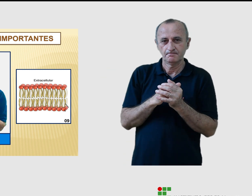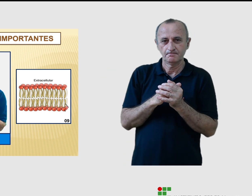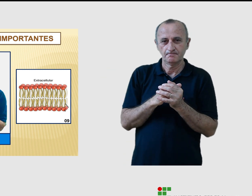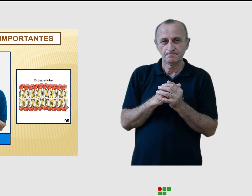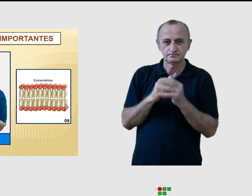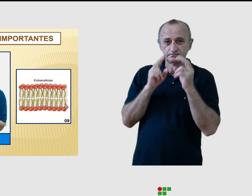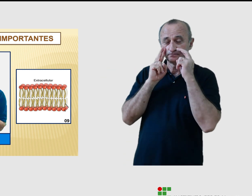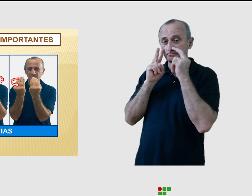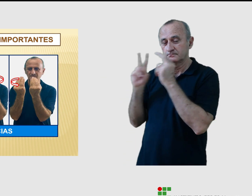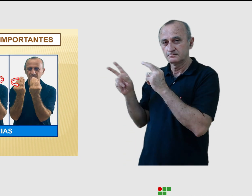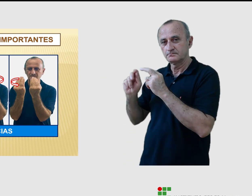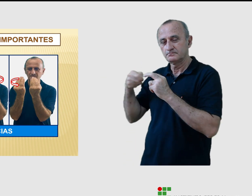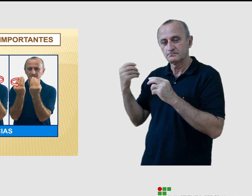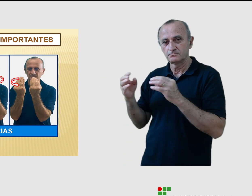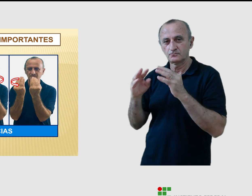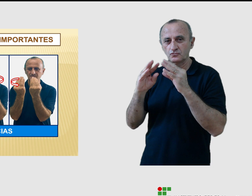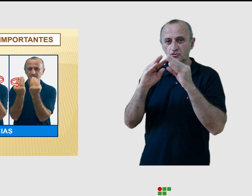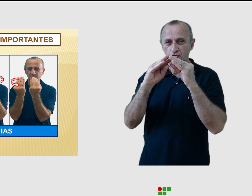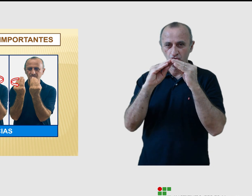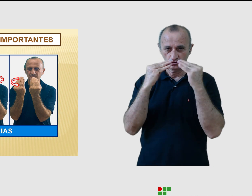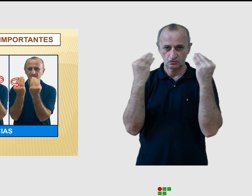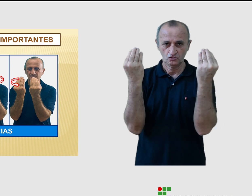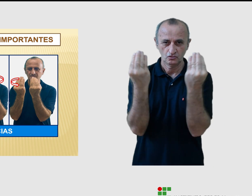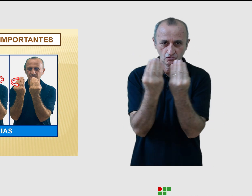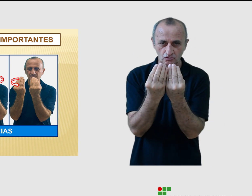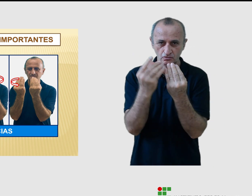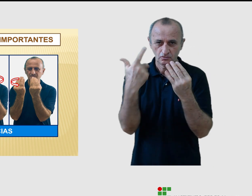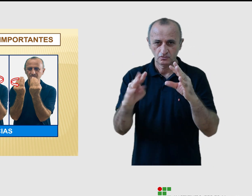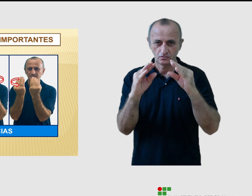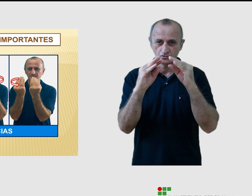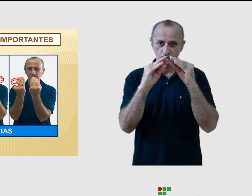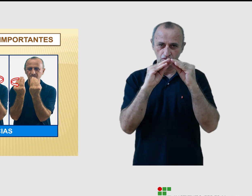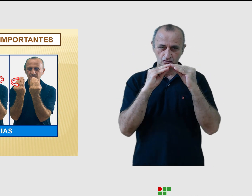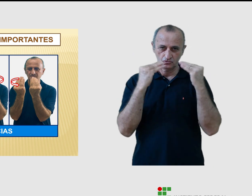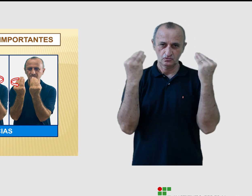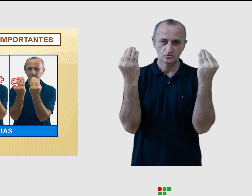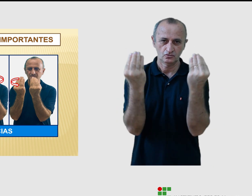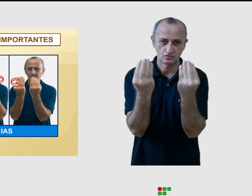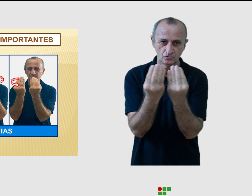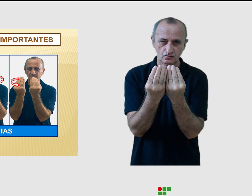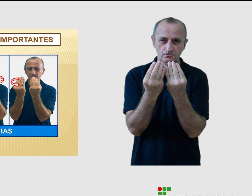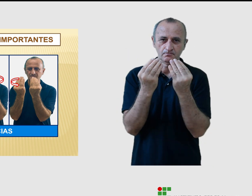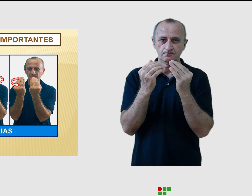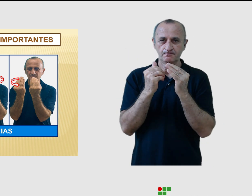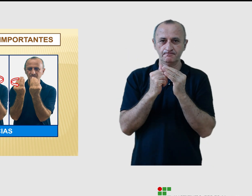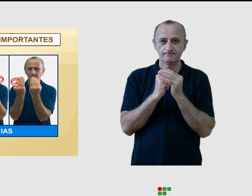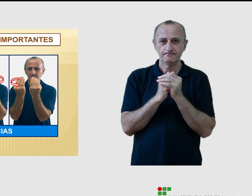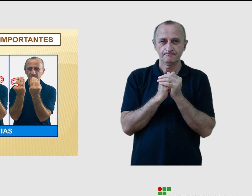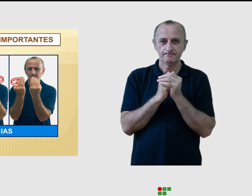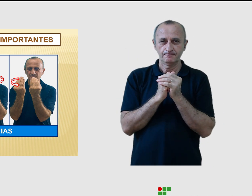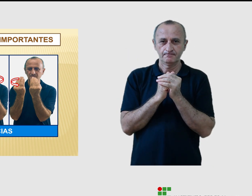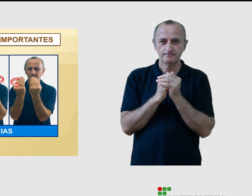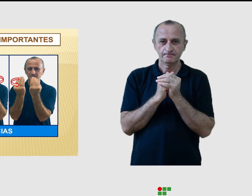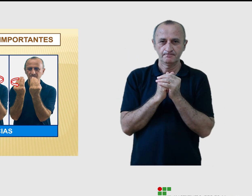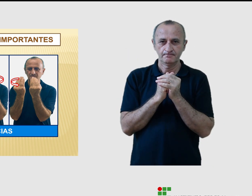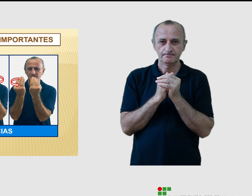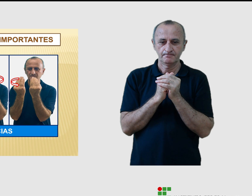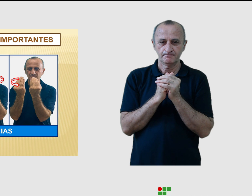Fosfolipídios. Fosfolipídios. Veja o sinal substâncias.